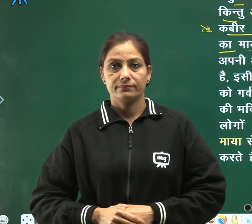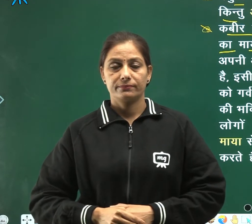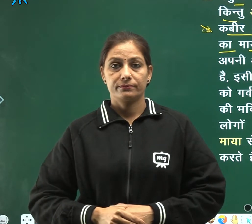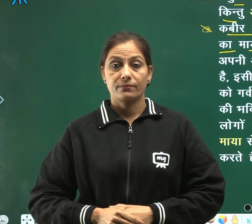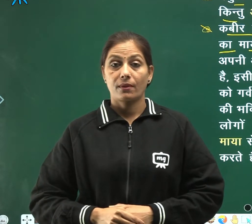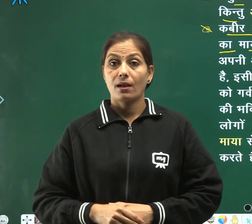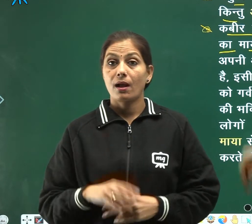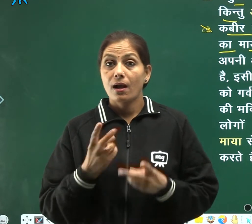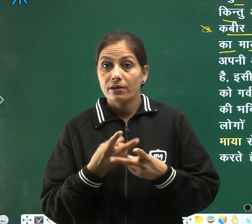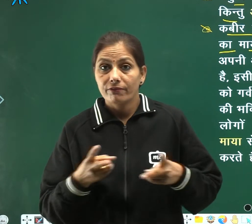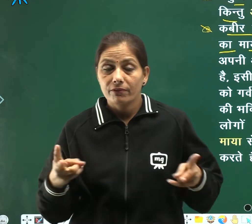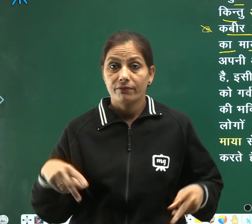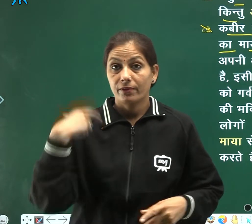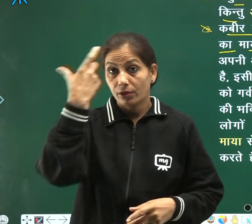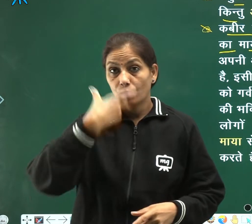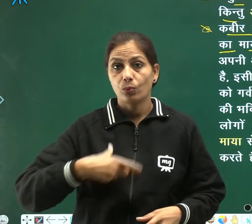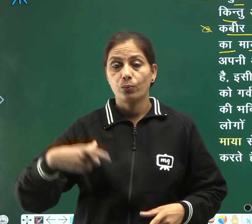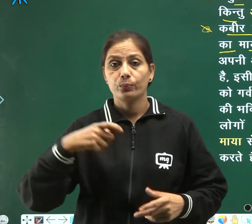मायावी रूप